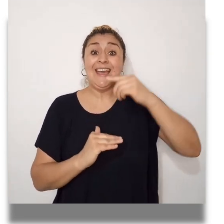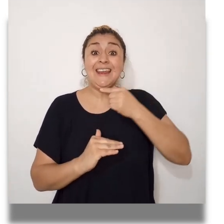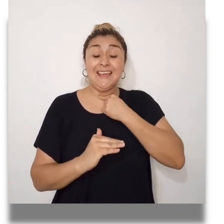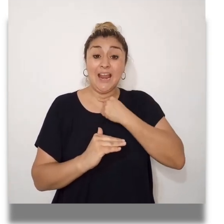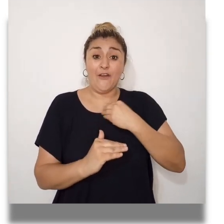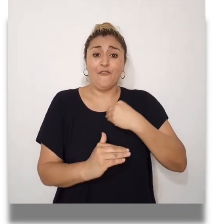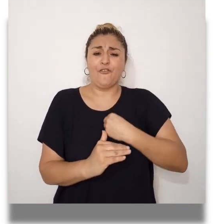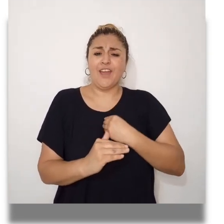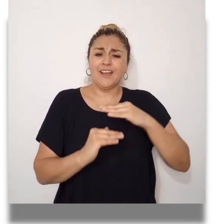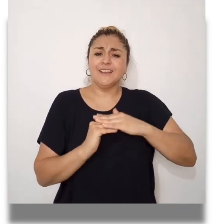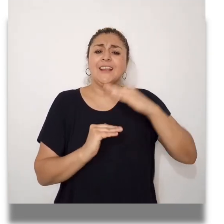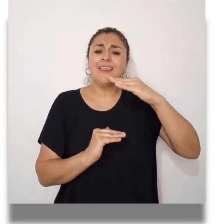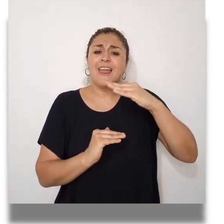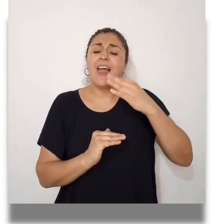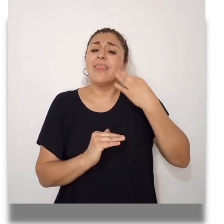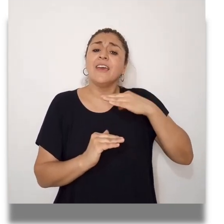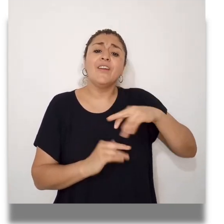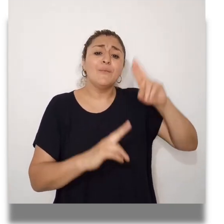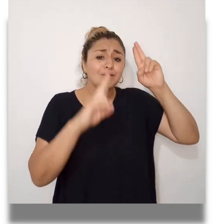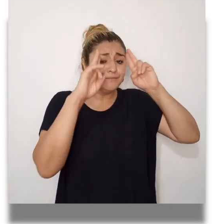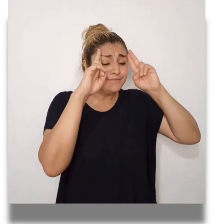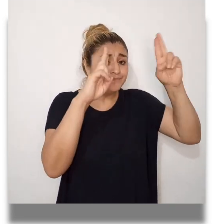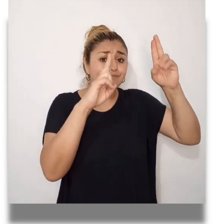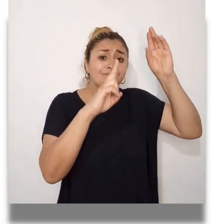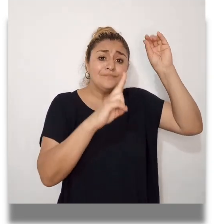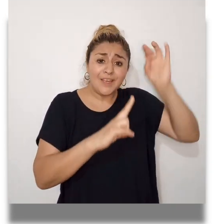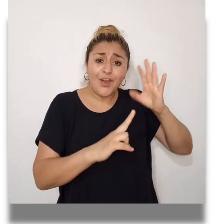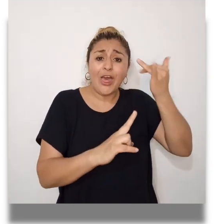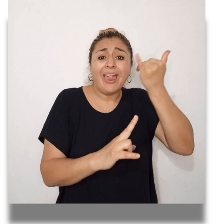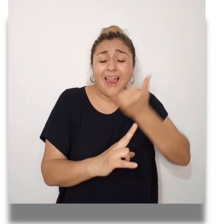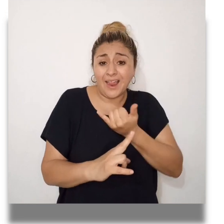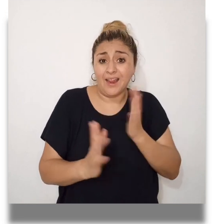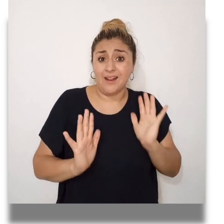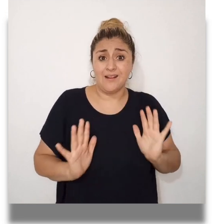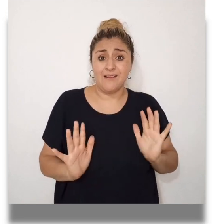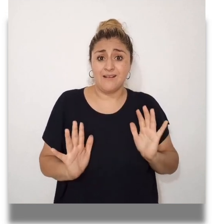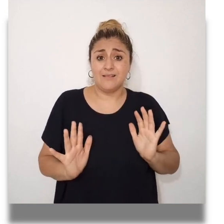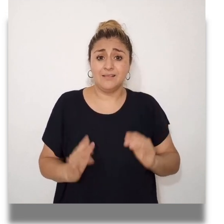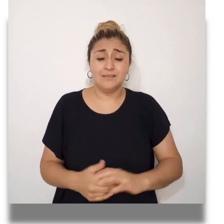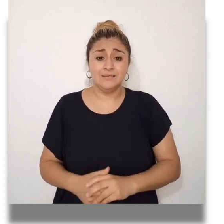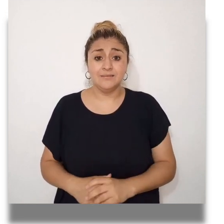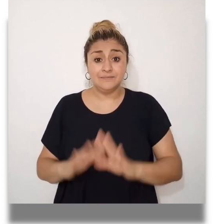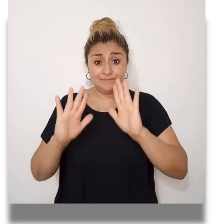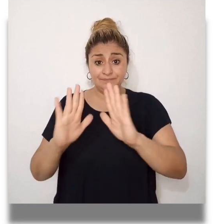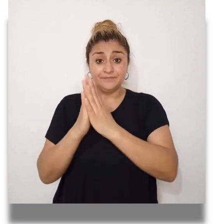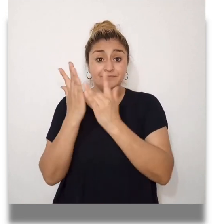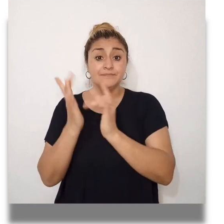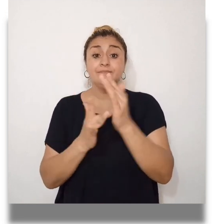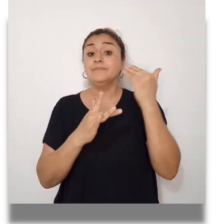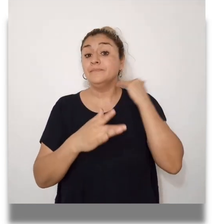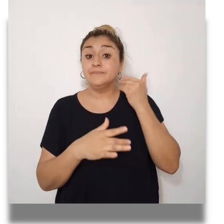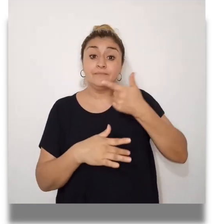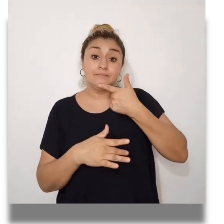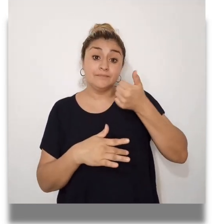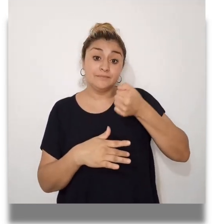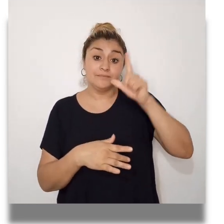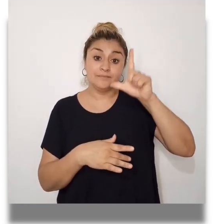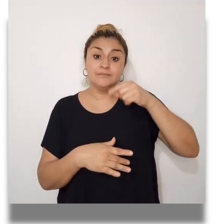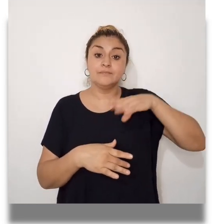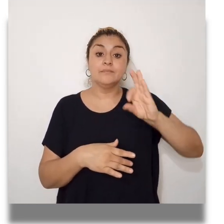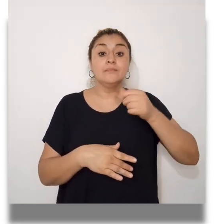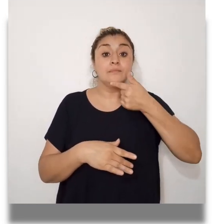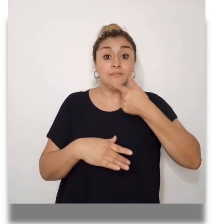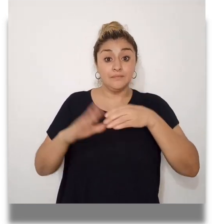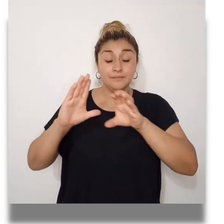Psaume chapitre 25 versets 12 à 15. Vamos a leer Salmos capítulo